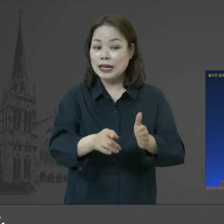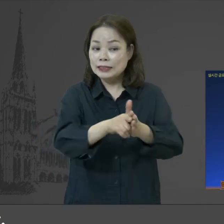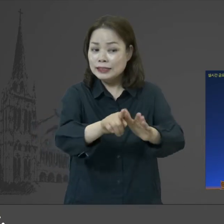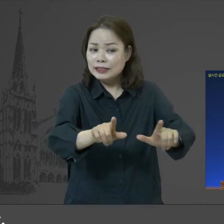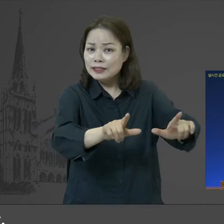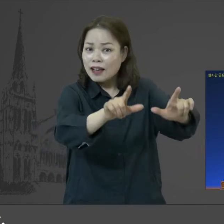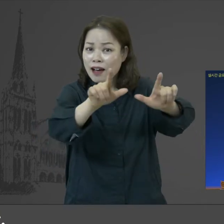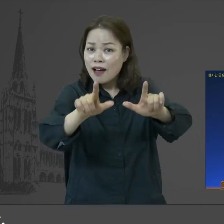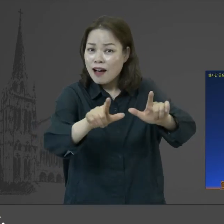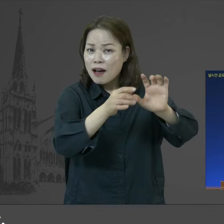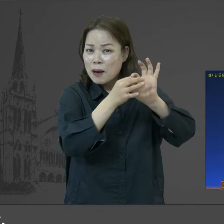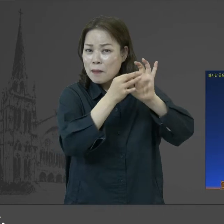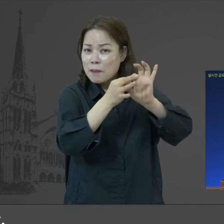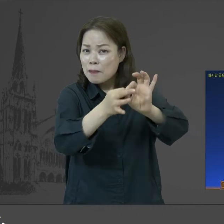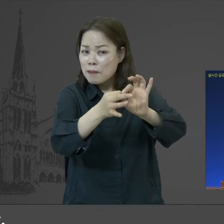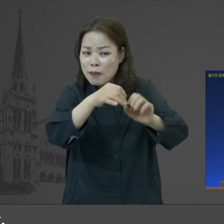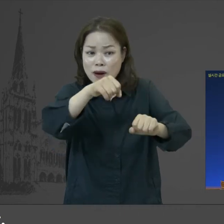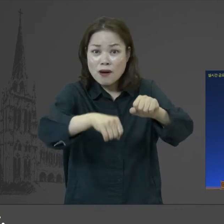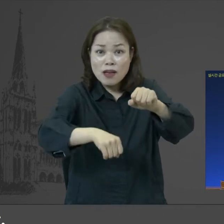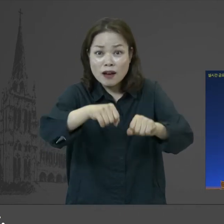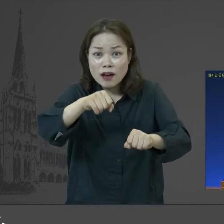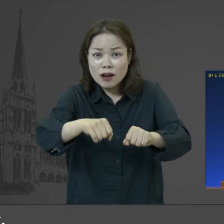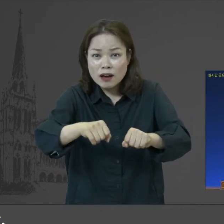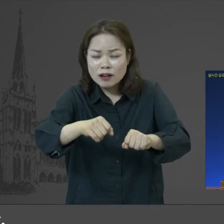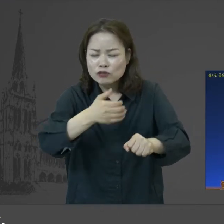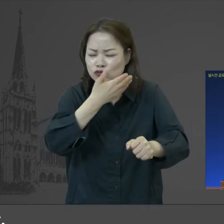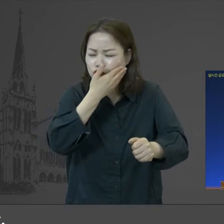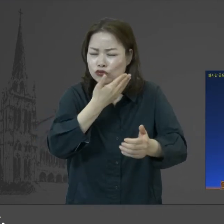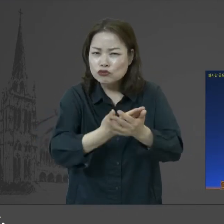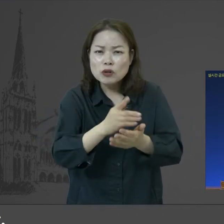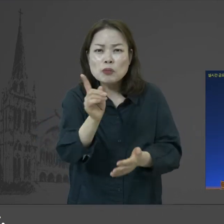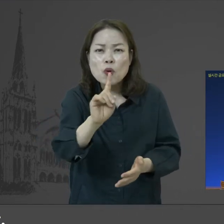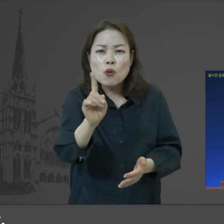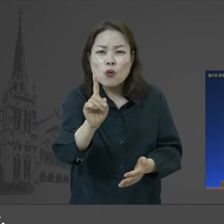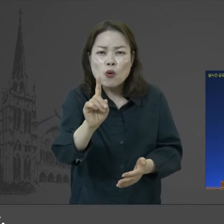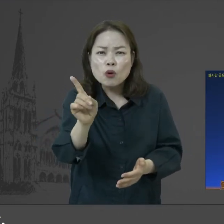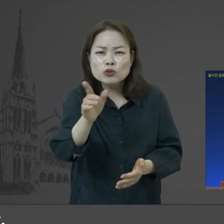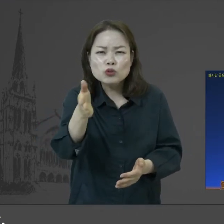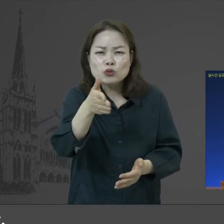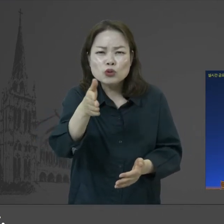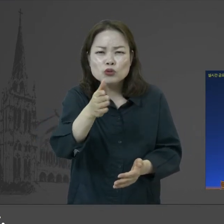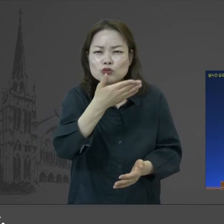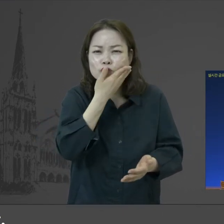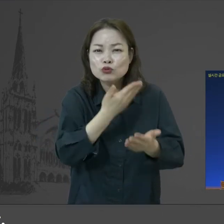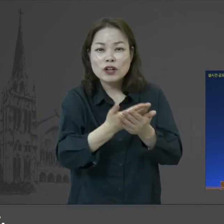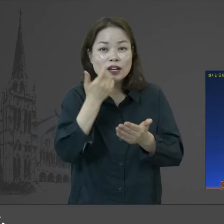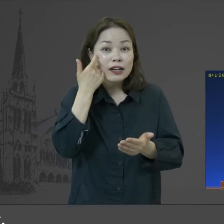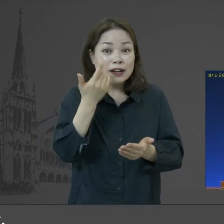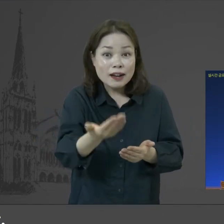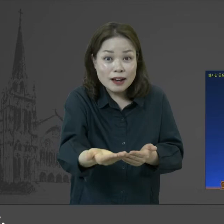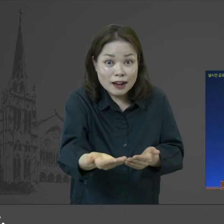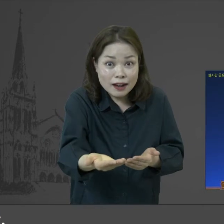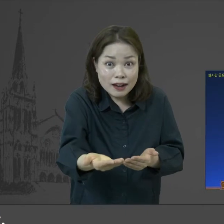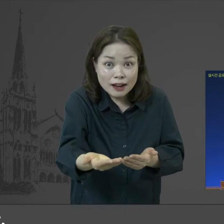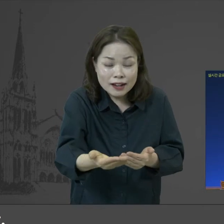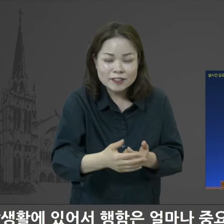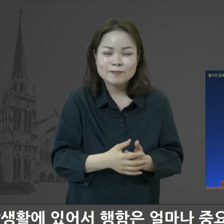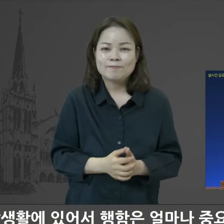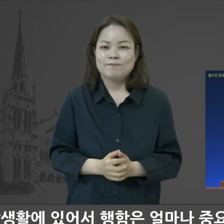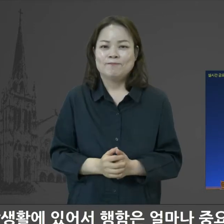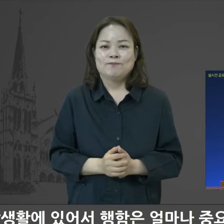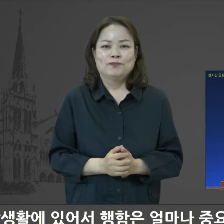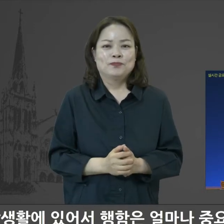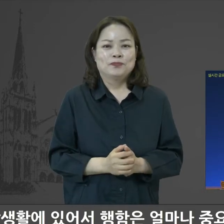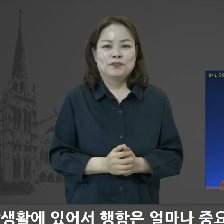신앙생활에 있어서 행함은 얼마나 중요할까요? 여러분 신앙생활에 있어서 행함이 얼마나 중요하다고